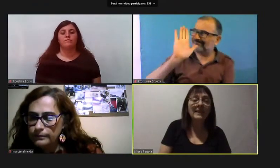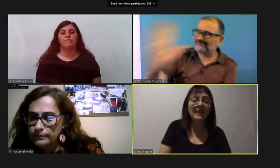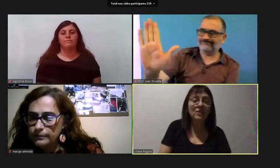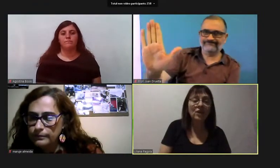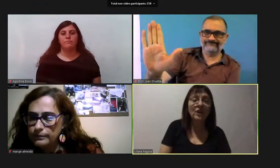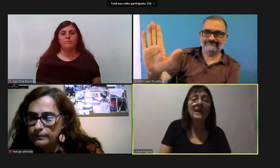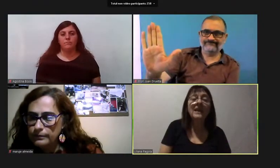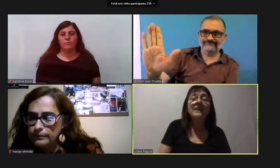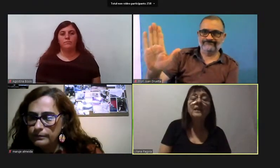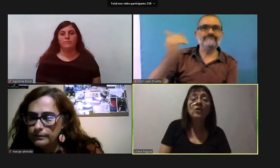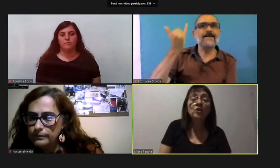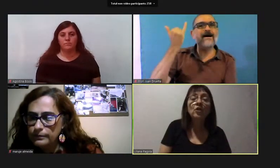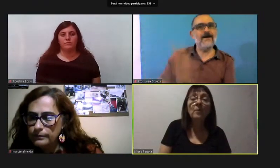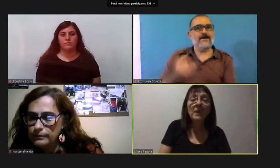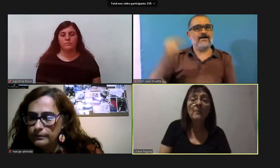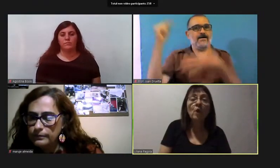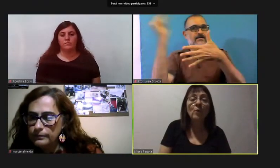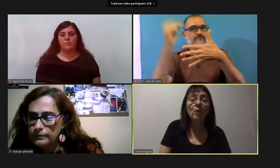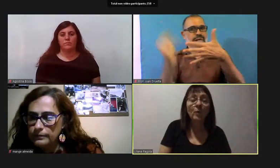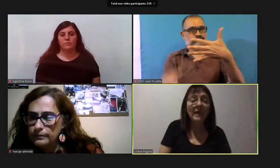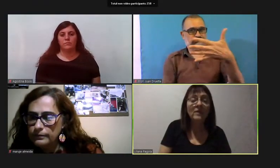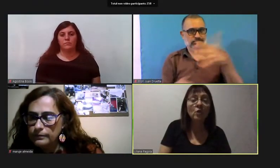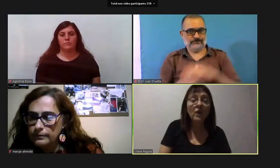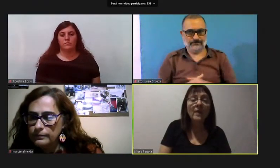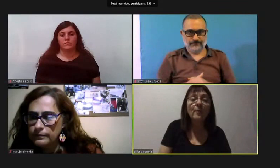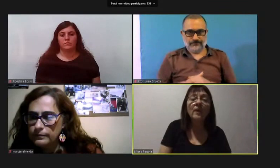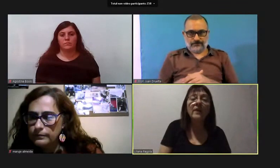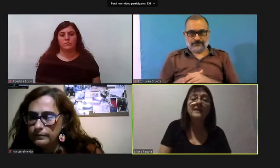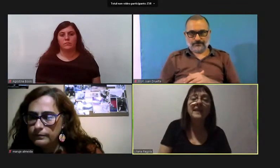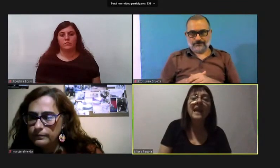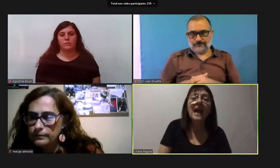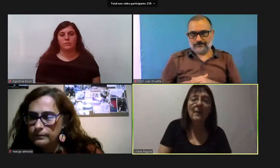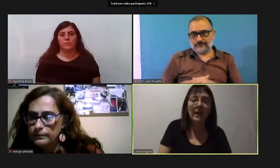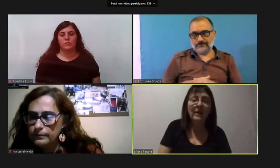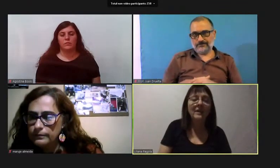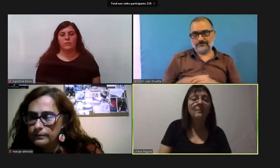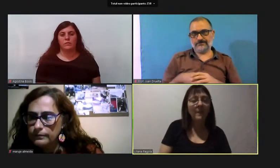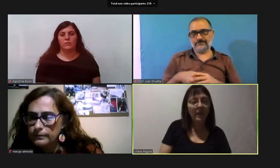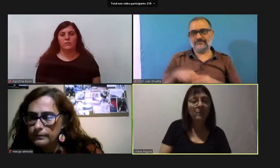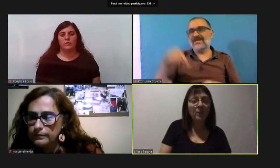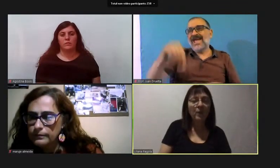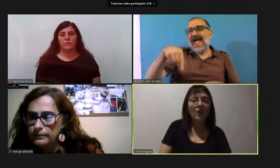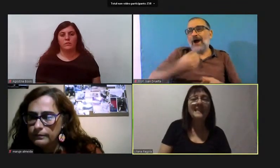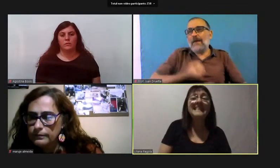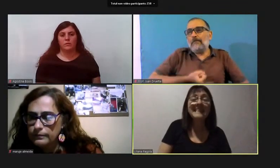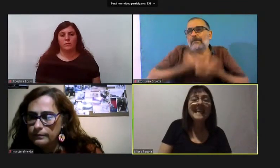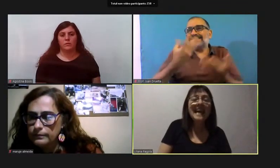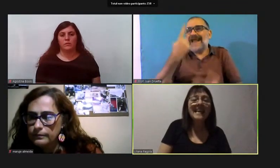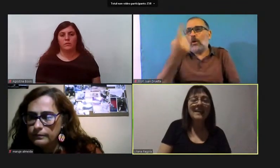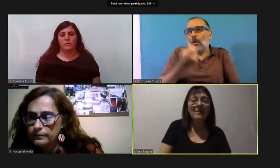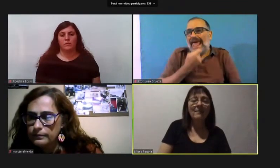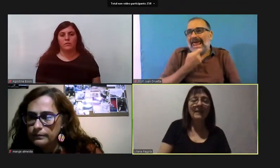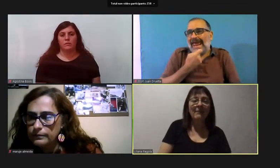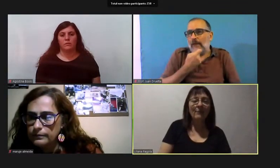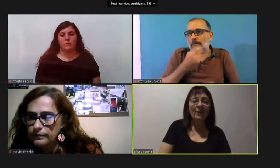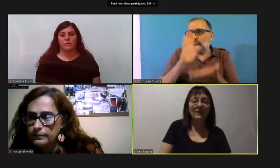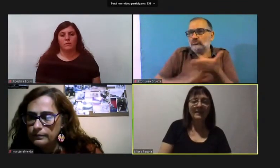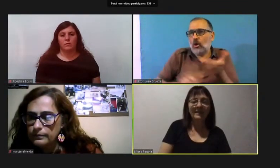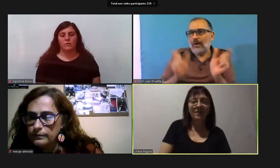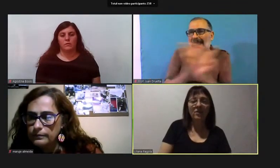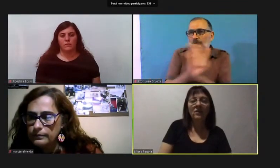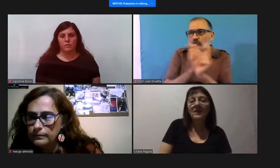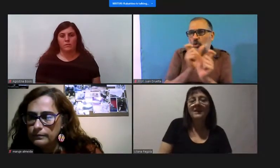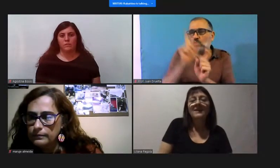de investigación, de nosotros mismos como comunidad sorda poder decir, a ver, paren un poco, sí hay